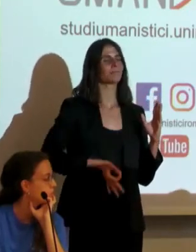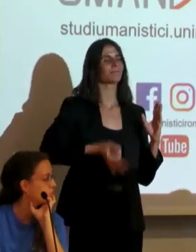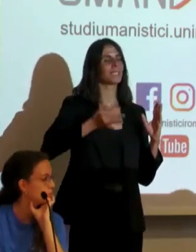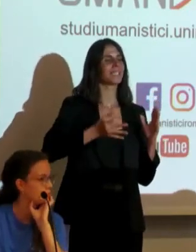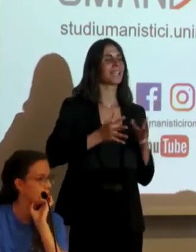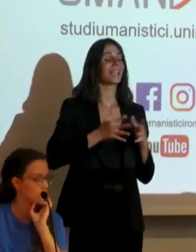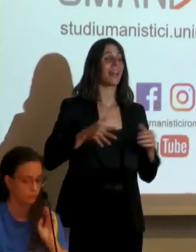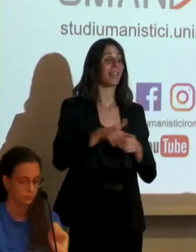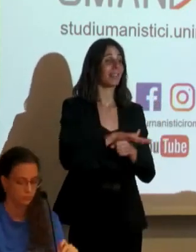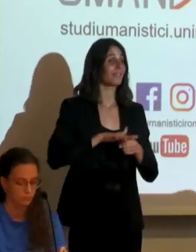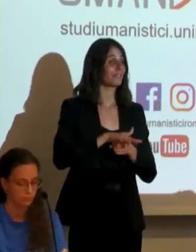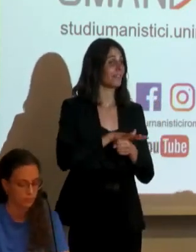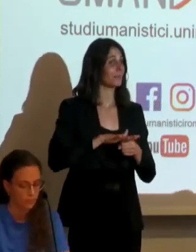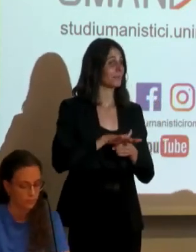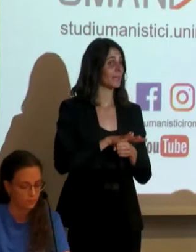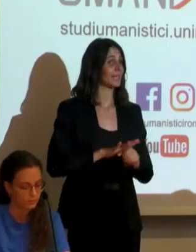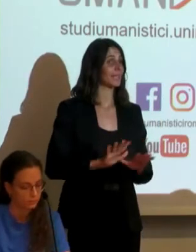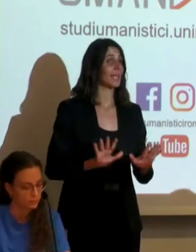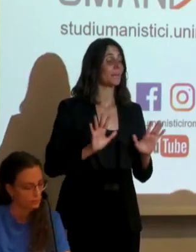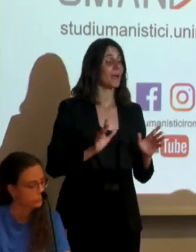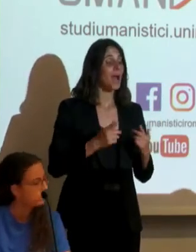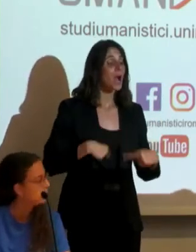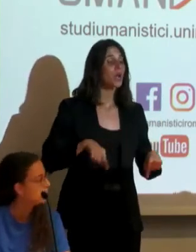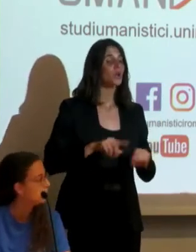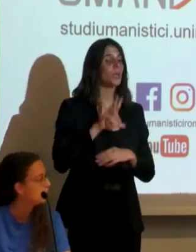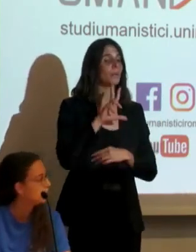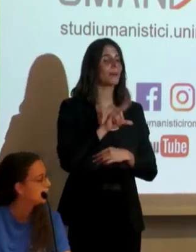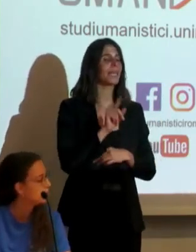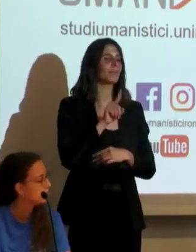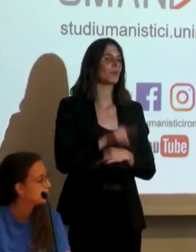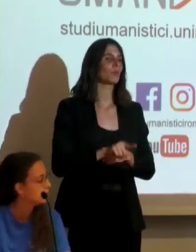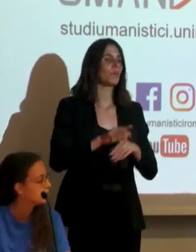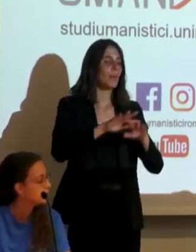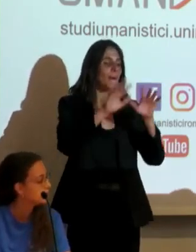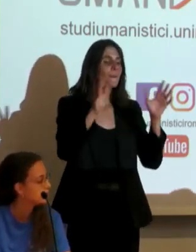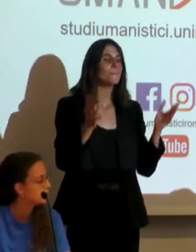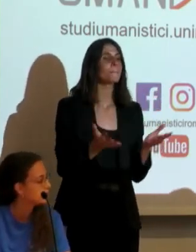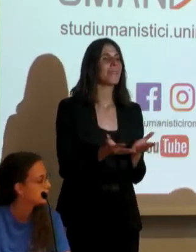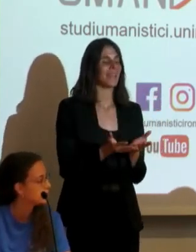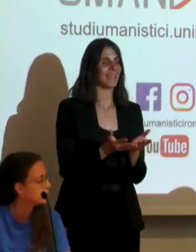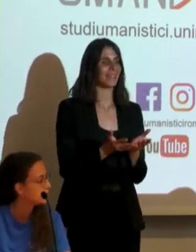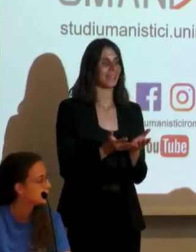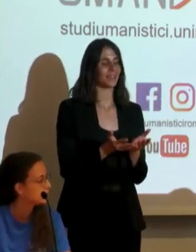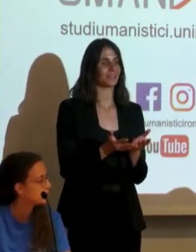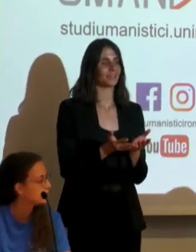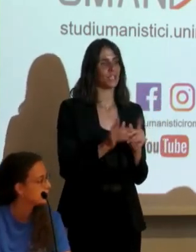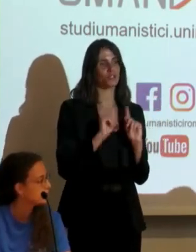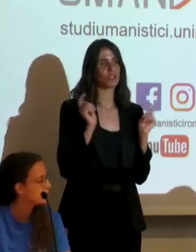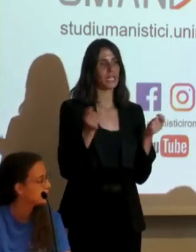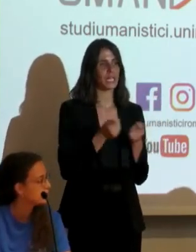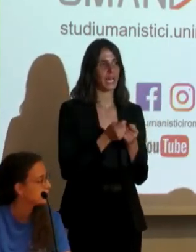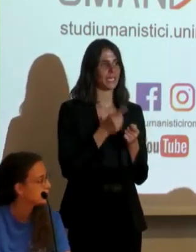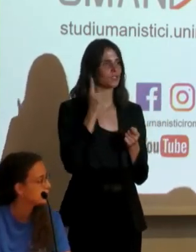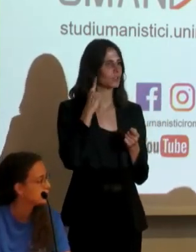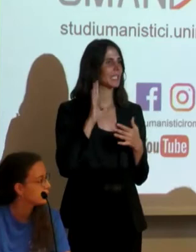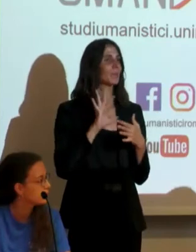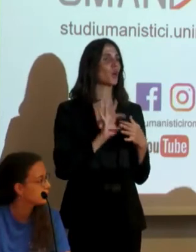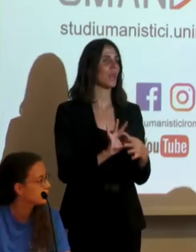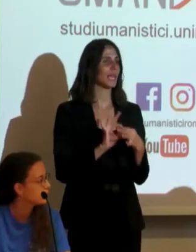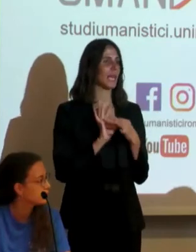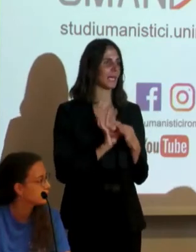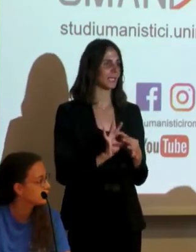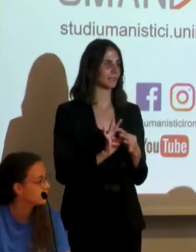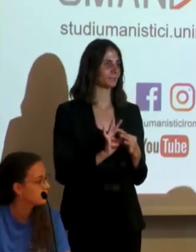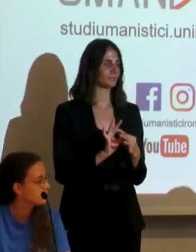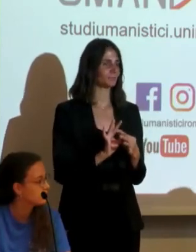no? Che è il pianeta. Prima il nostro direttore ci parlava, diciamo, di Washington. Quindi questa trasmissione si